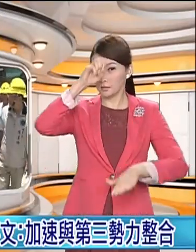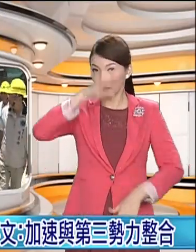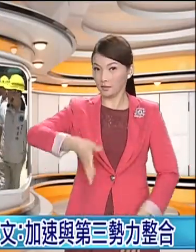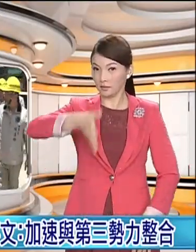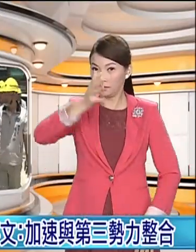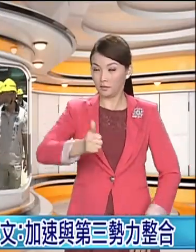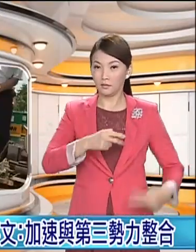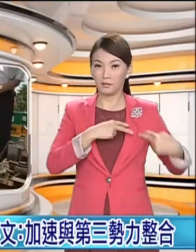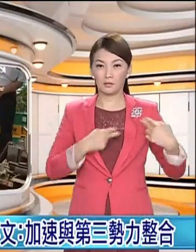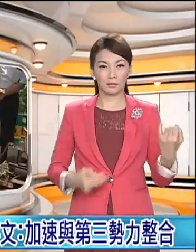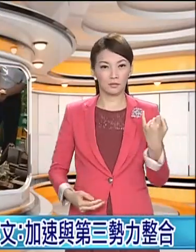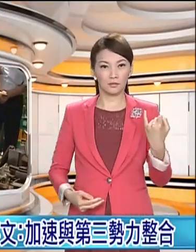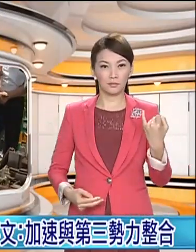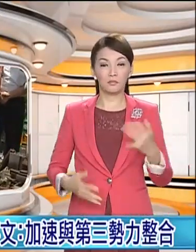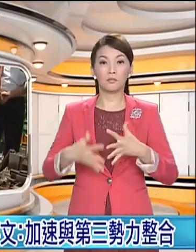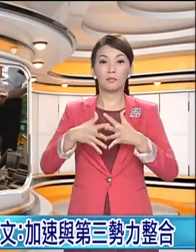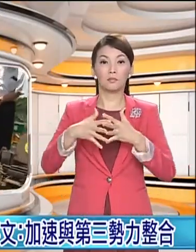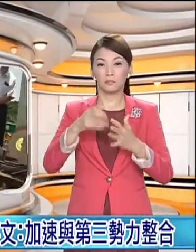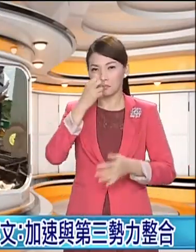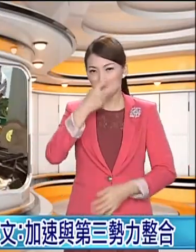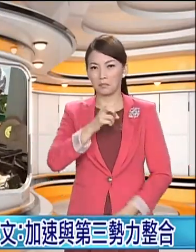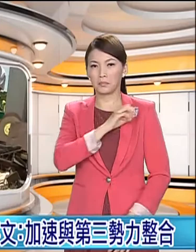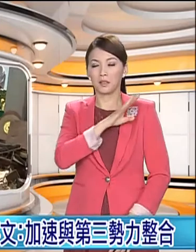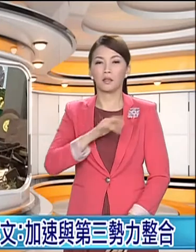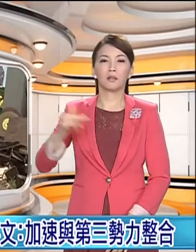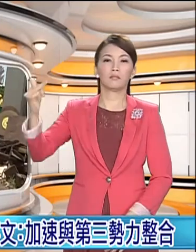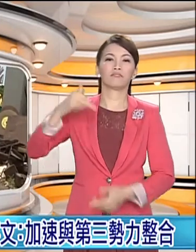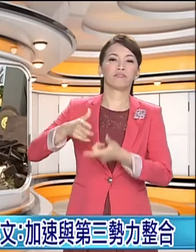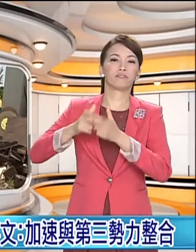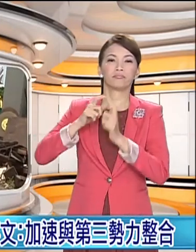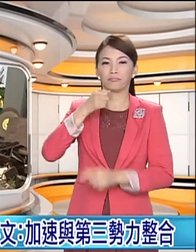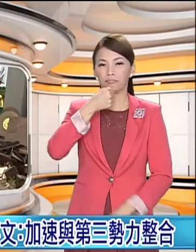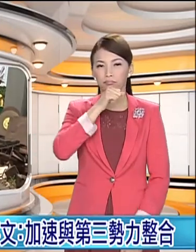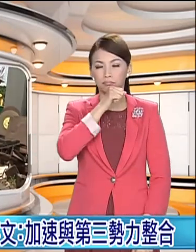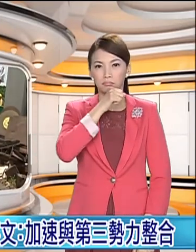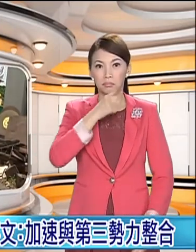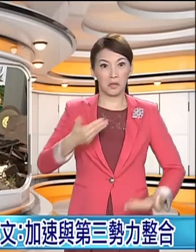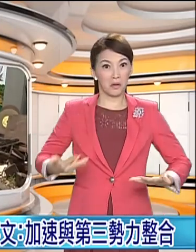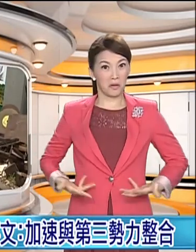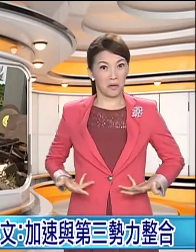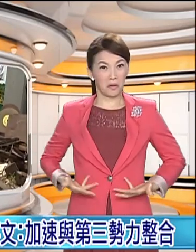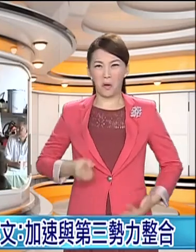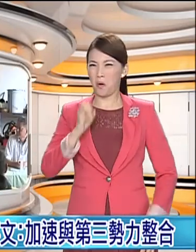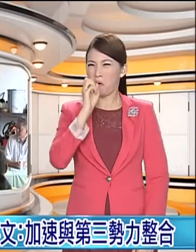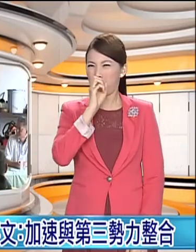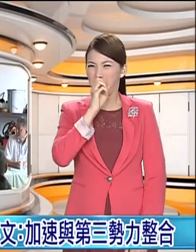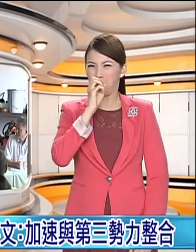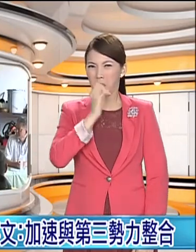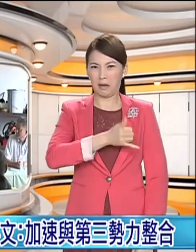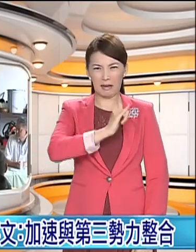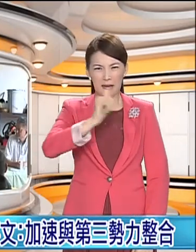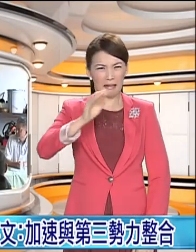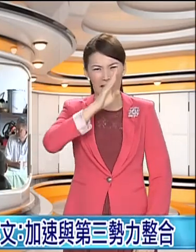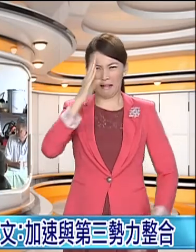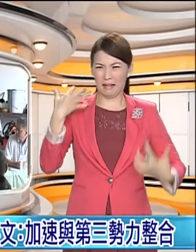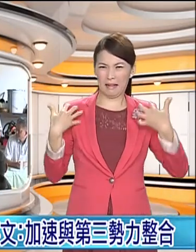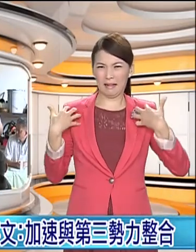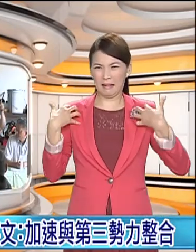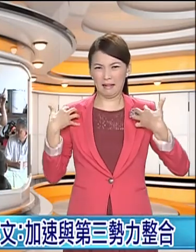面，民进党主席蔡英文是结束了访美的行程，回到台湾之后没有休假，行